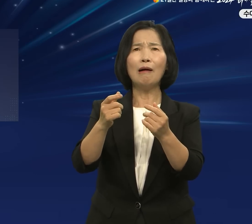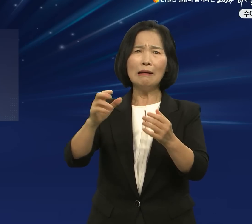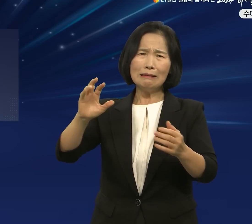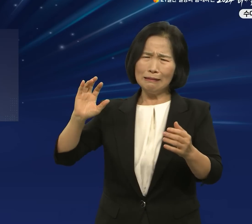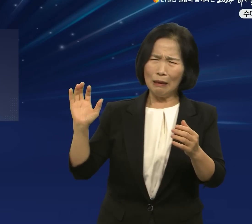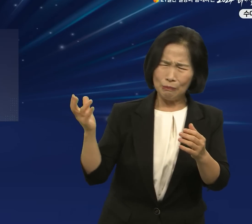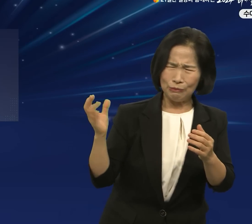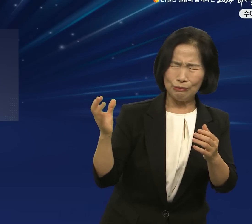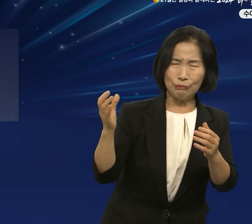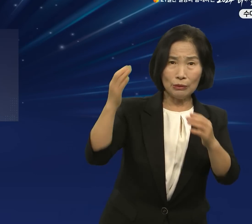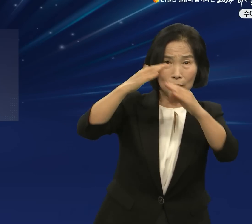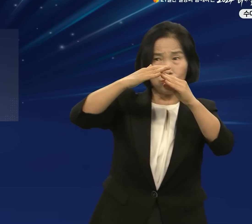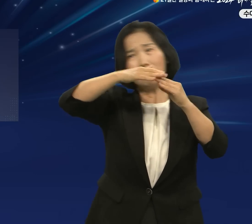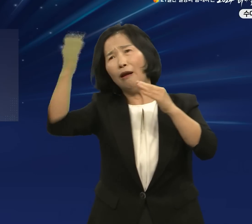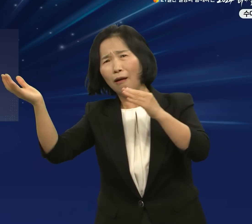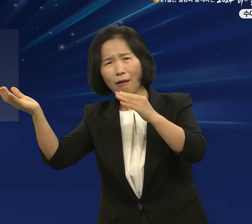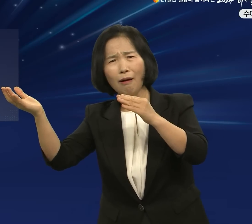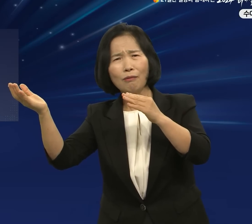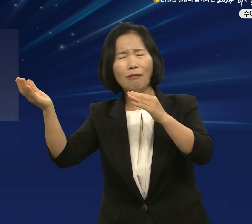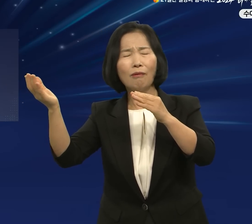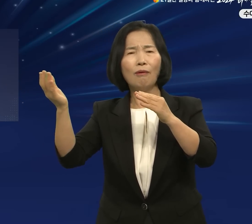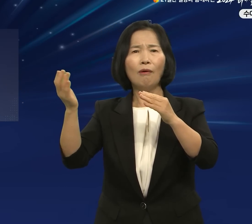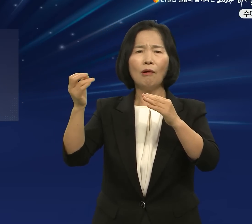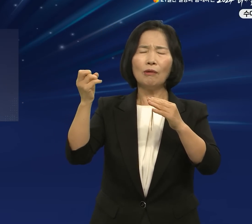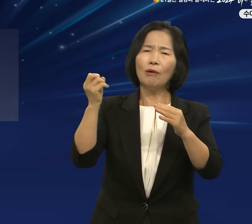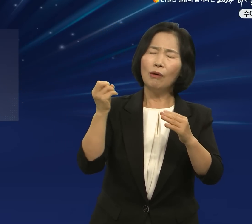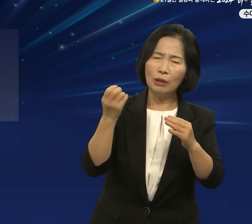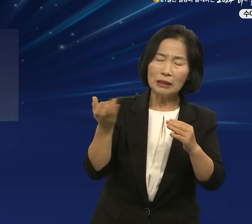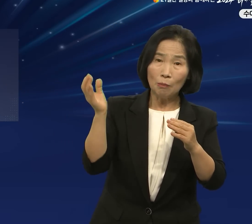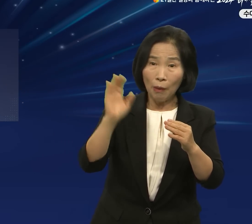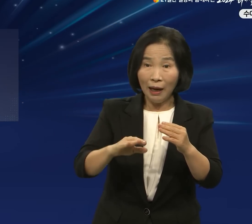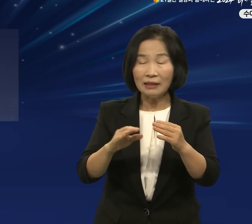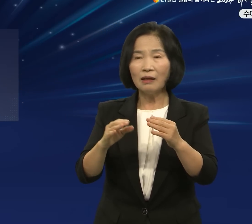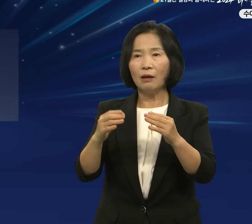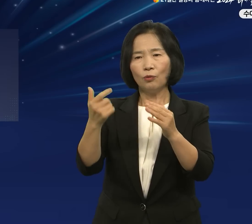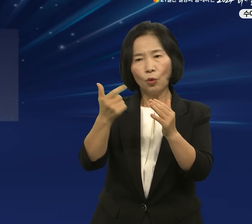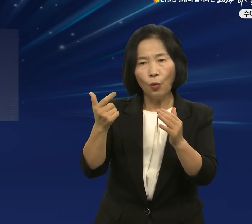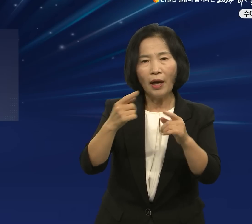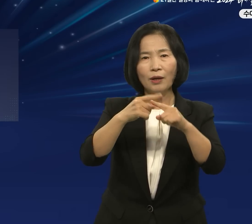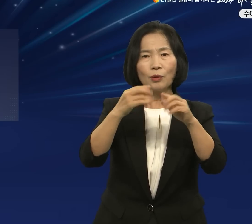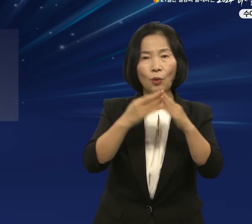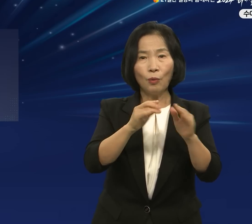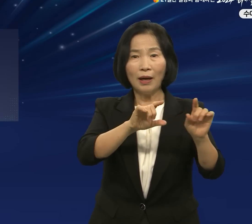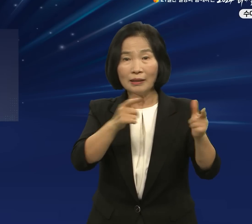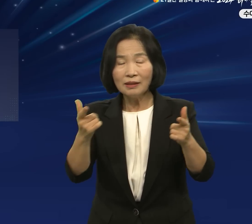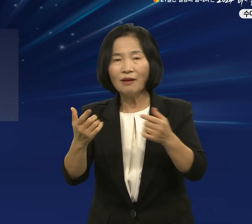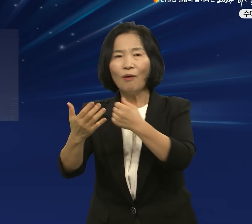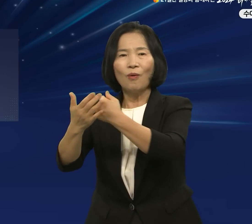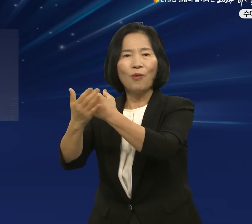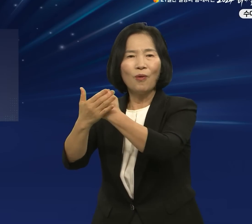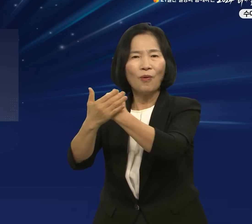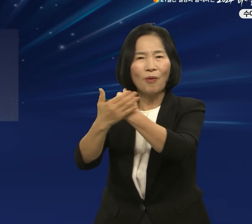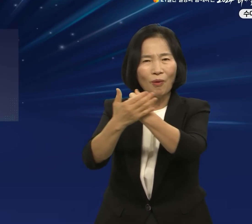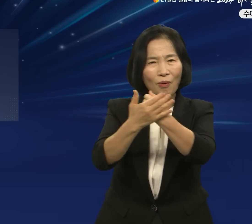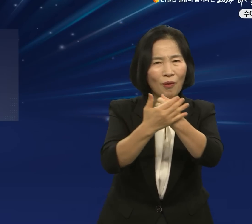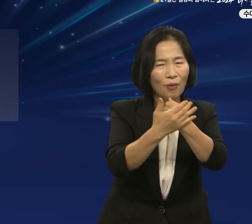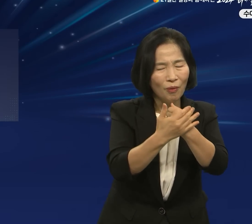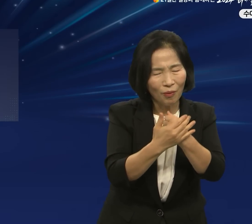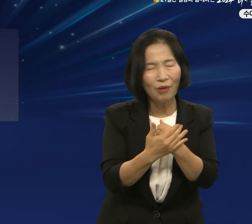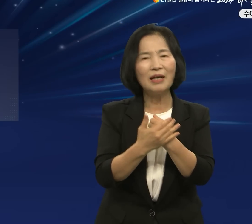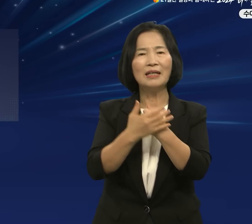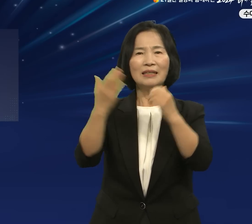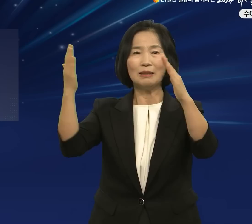날려버렸고 여러 교회와 노회가 도와주어서 놀랍게도 지붕을 덮고